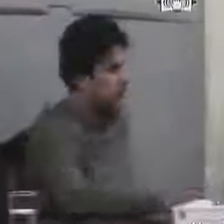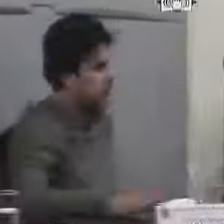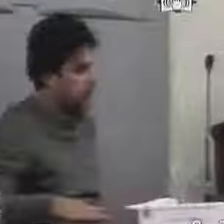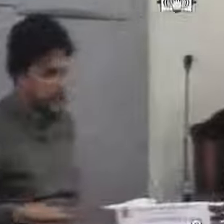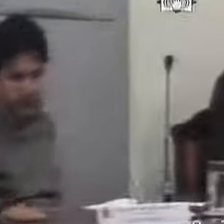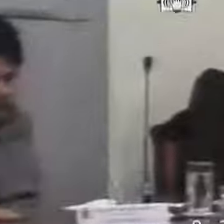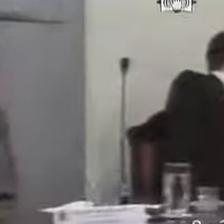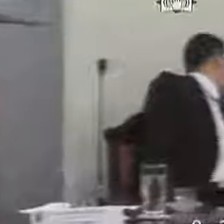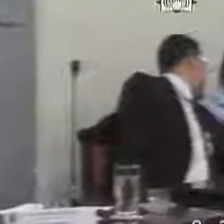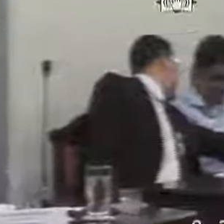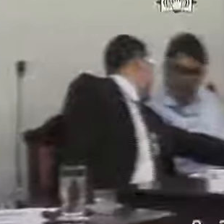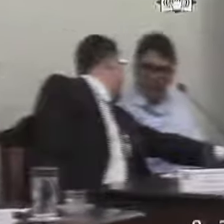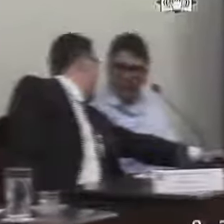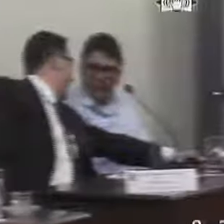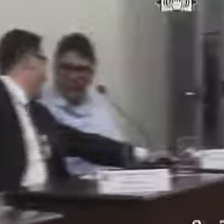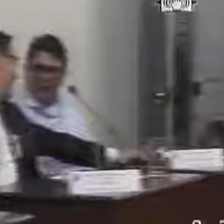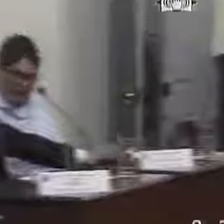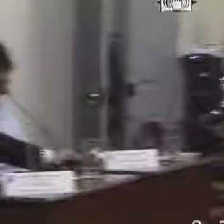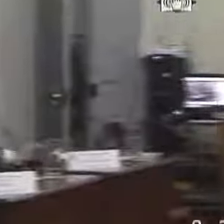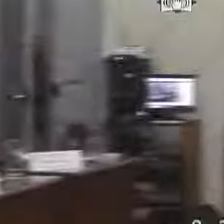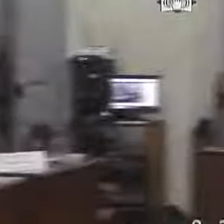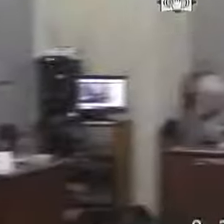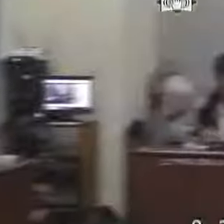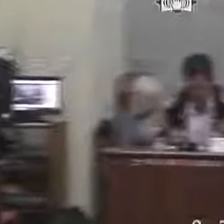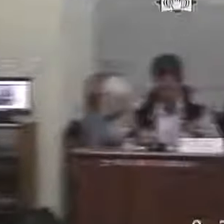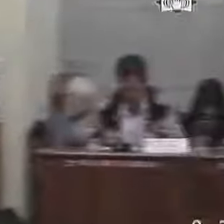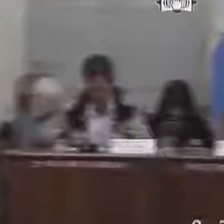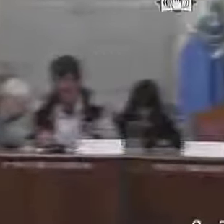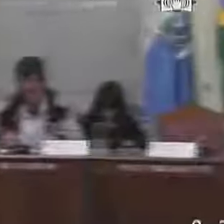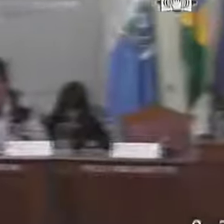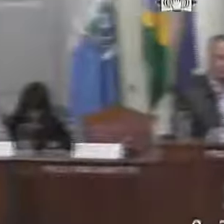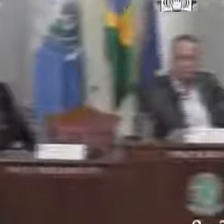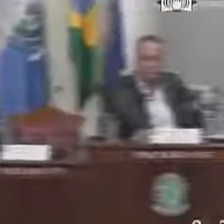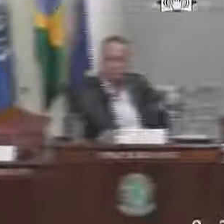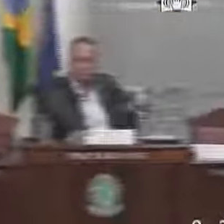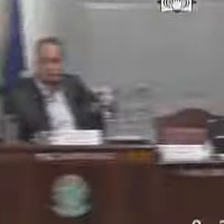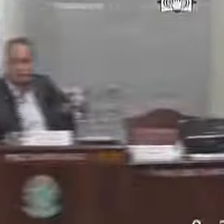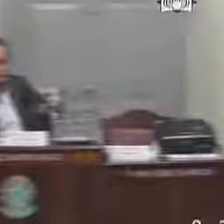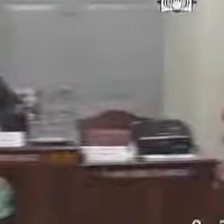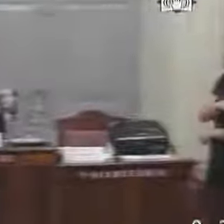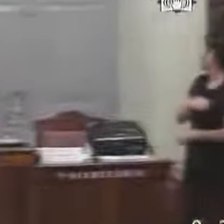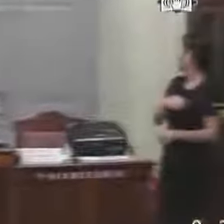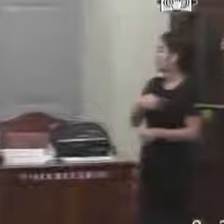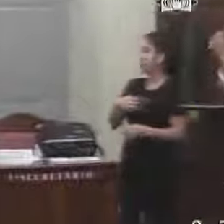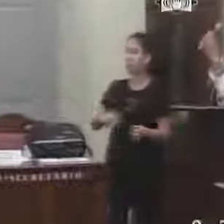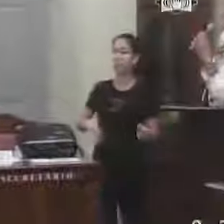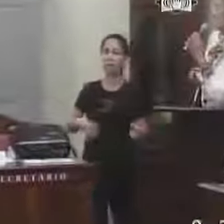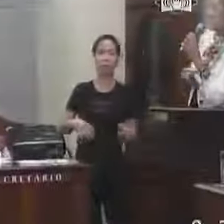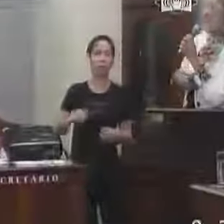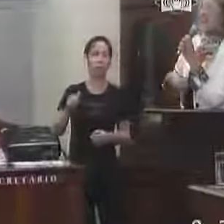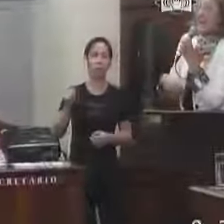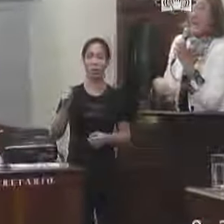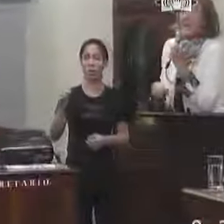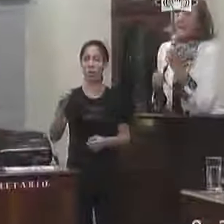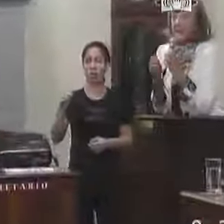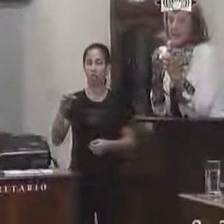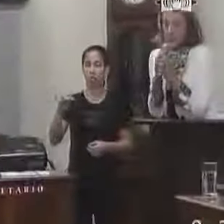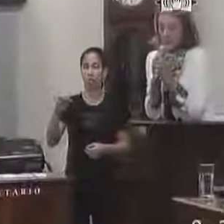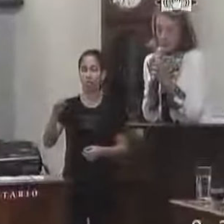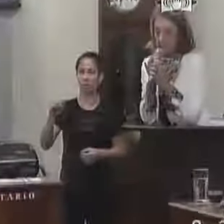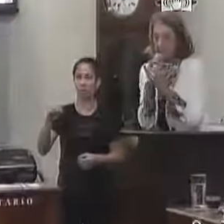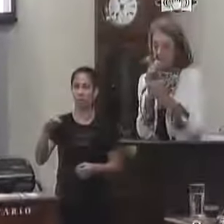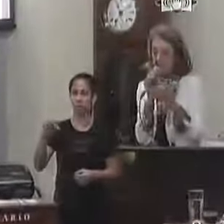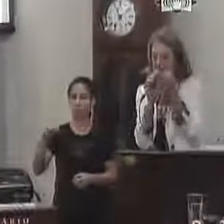domingas nós temos ali vereadora é um aluno na creche boa domingas um aluno autista esse